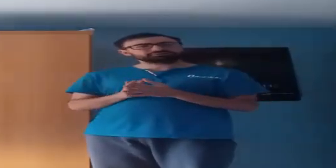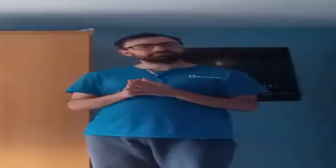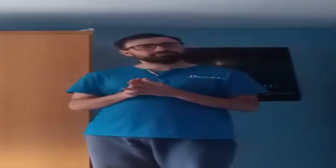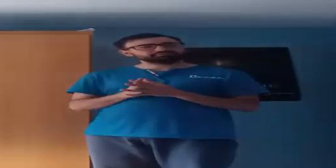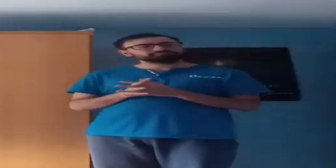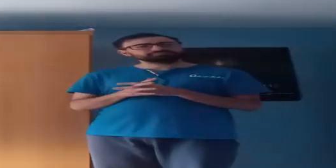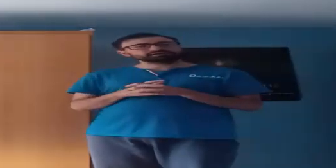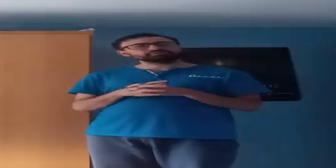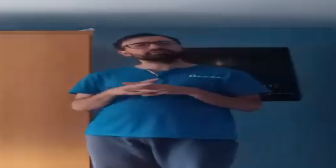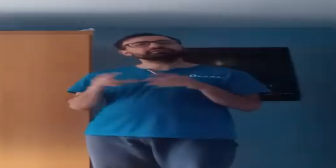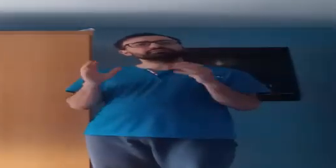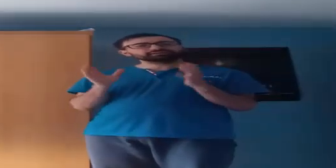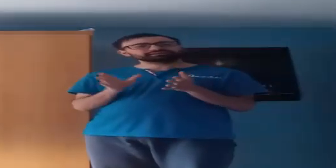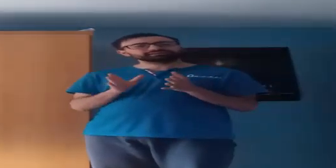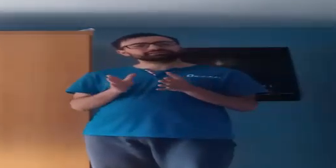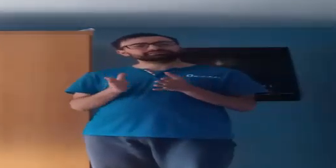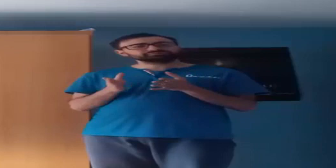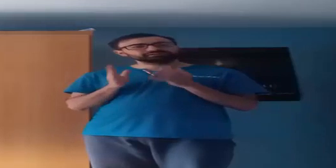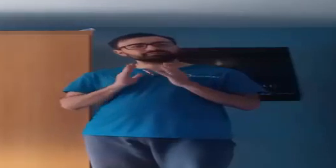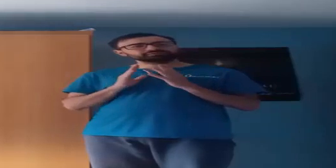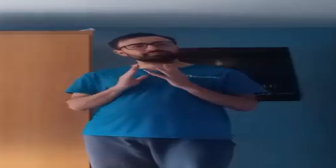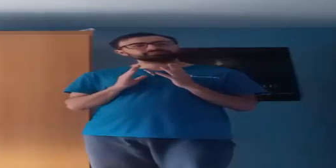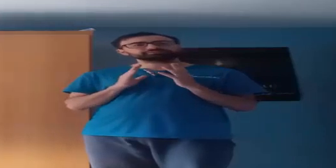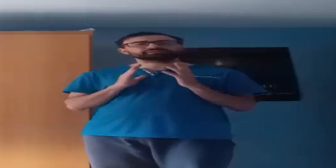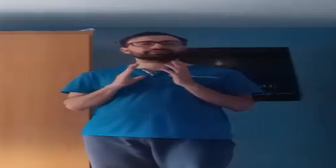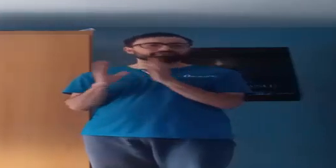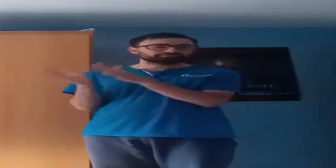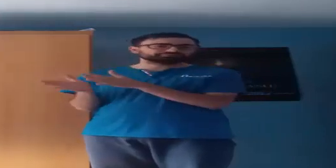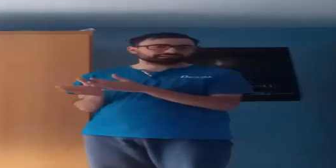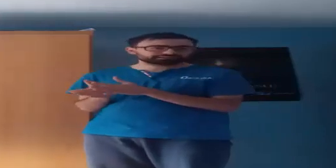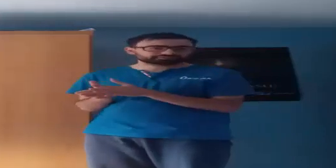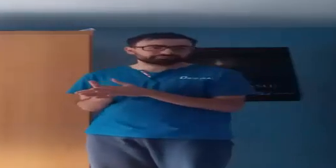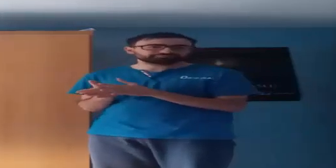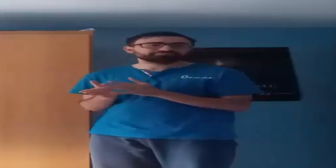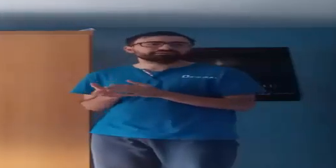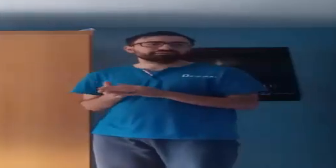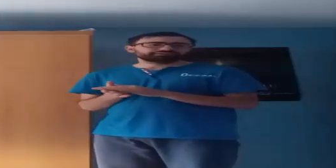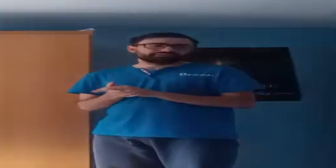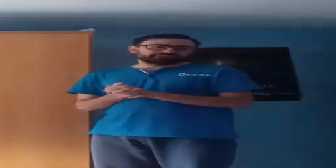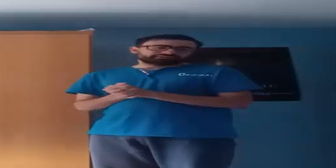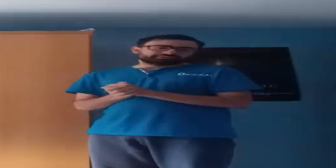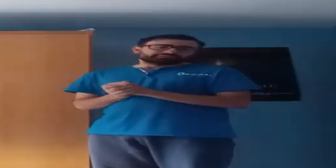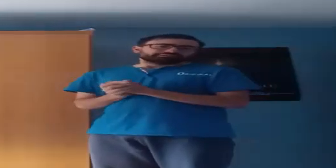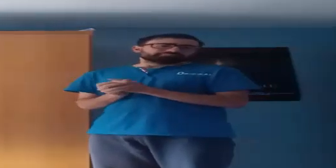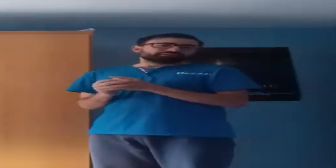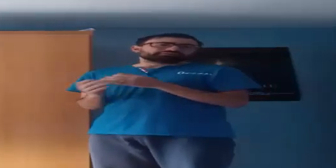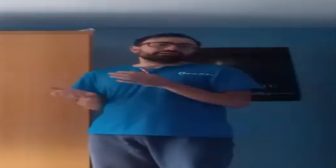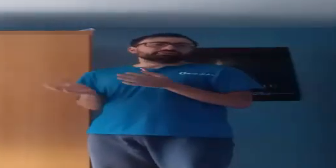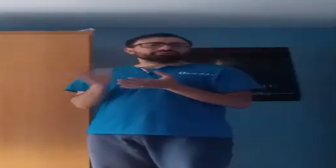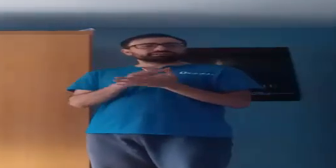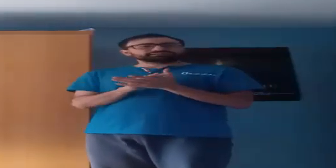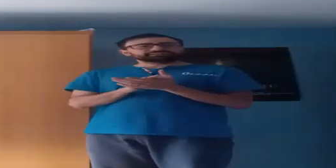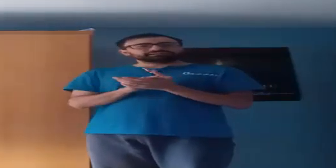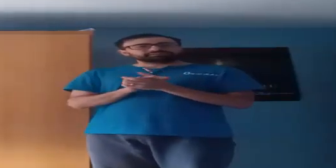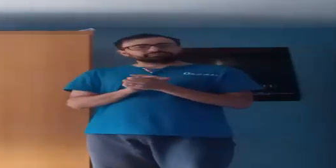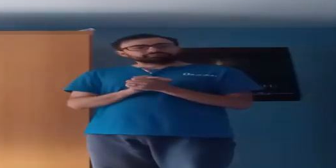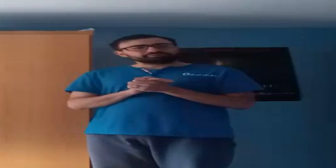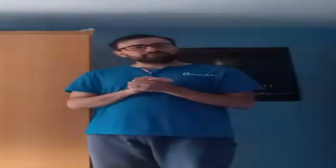Asfódelos, aunque hubieran hecho el bien, pero los habían condenado. Pero hay otras que fueron a